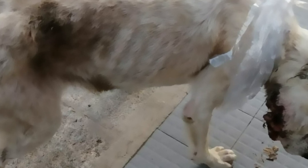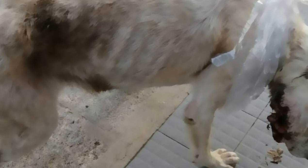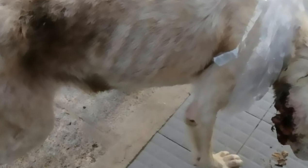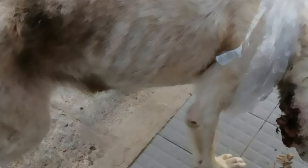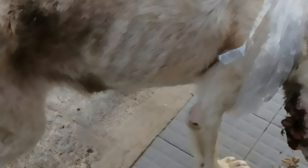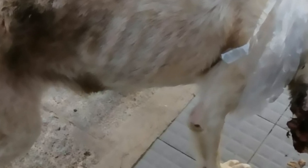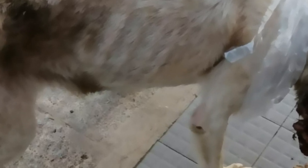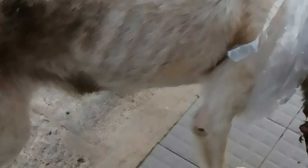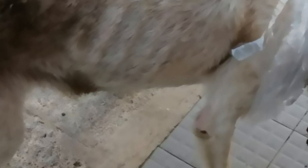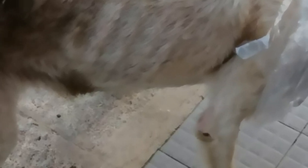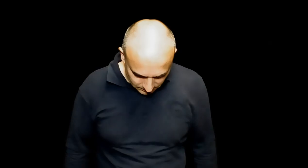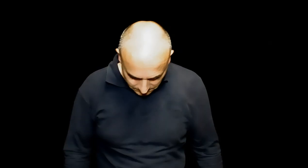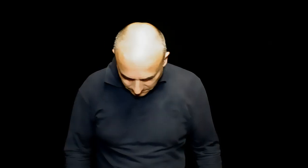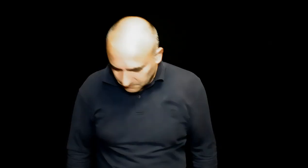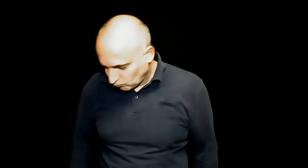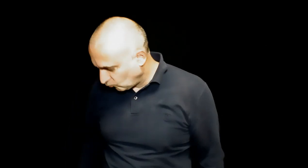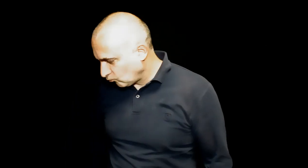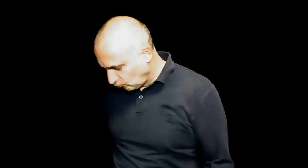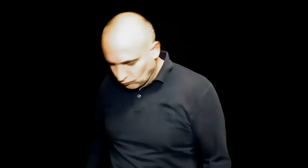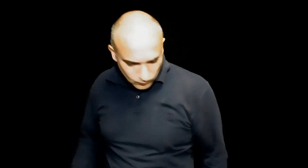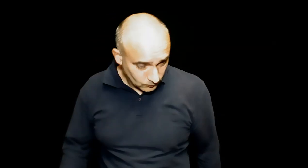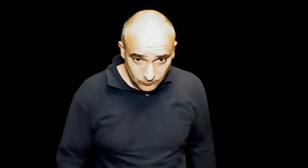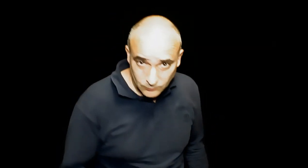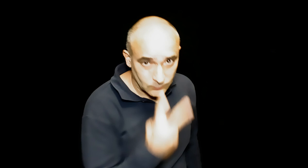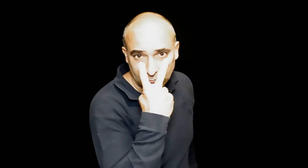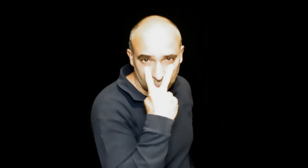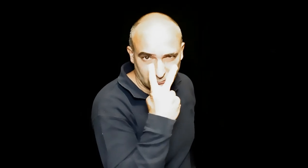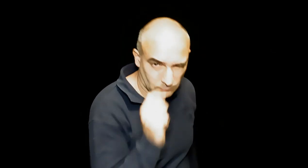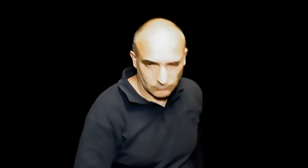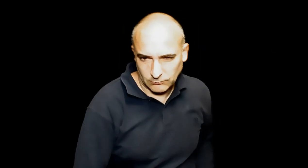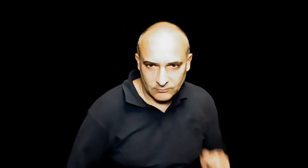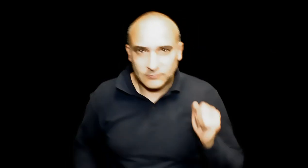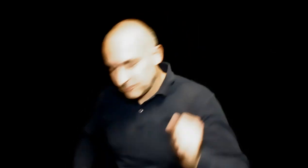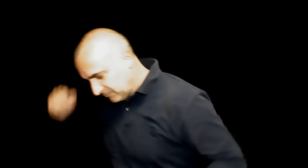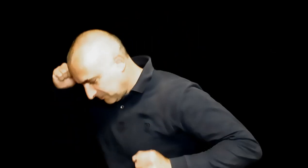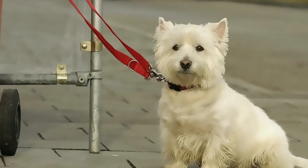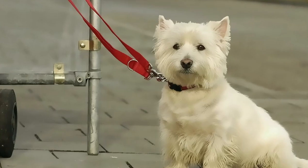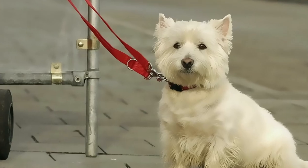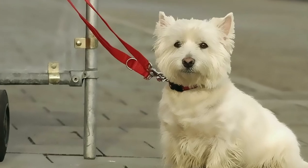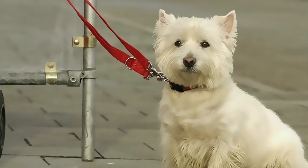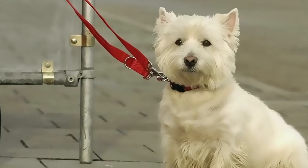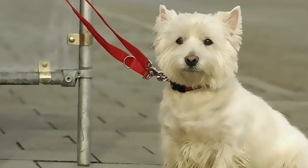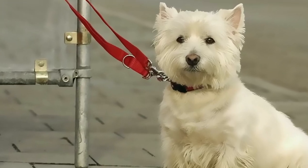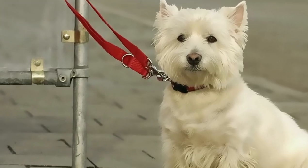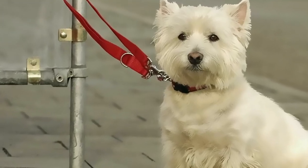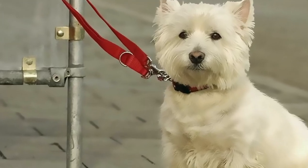idioti, idioti. Non so se hai visto lo spot. Non so se hai visto lo